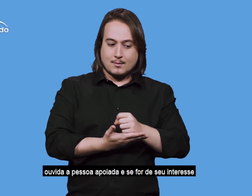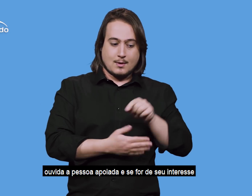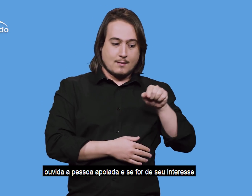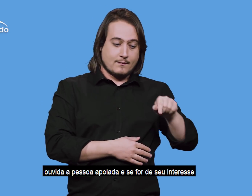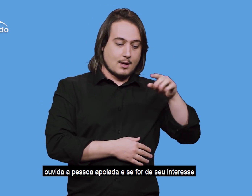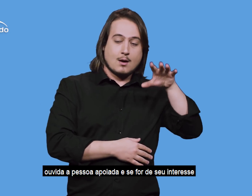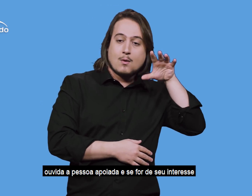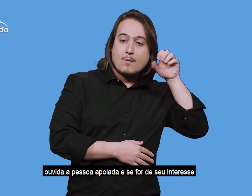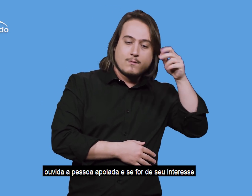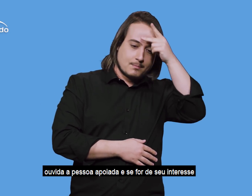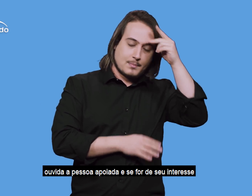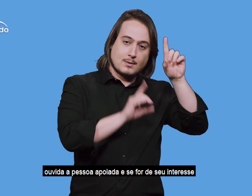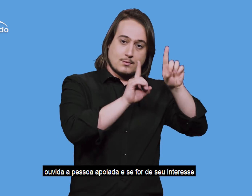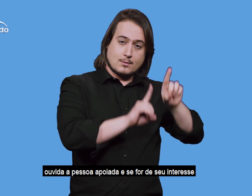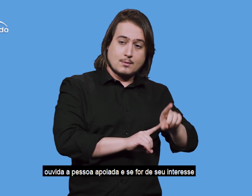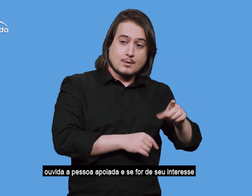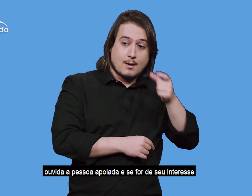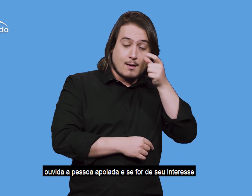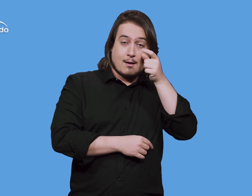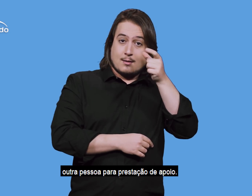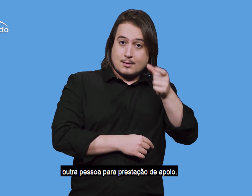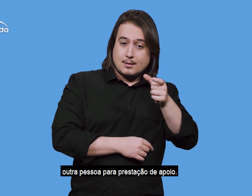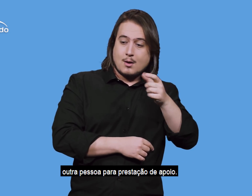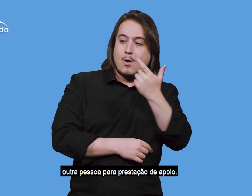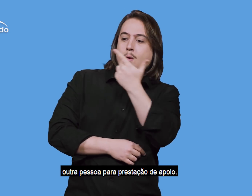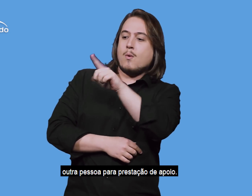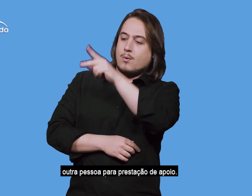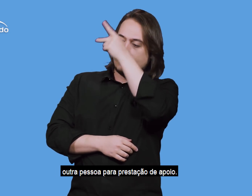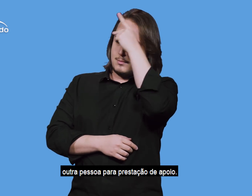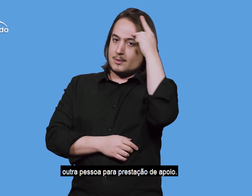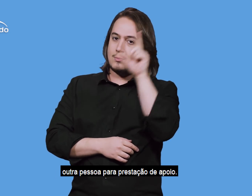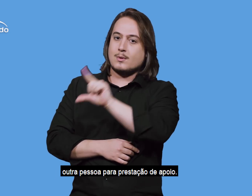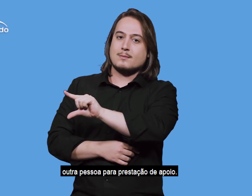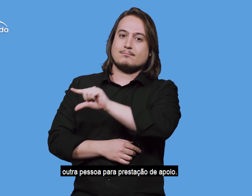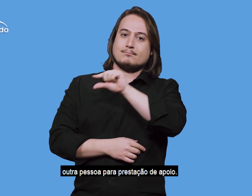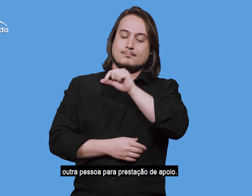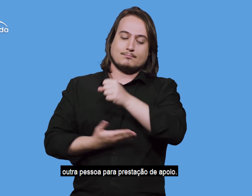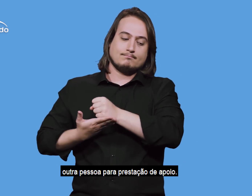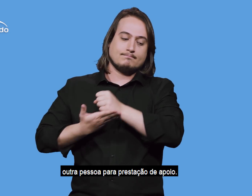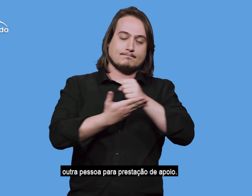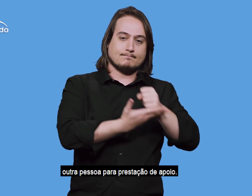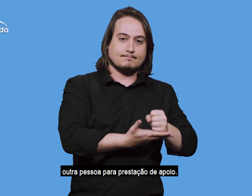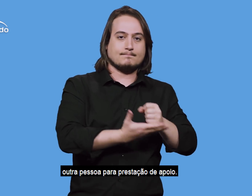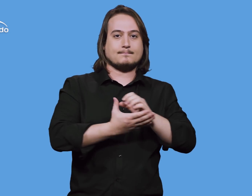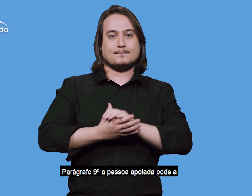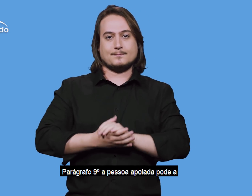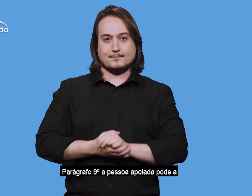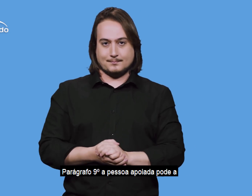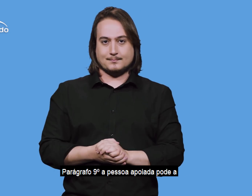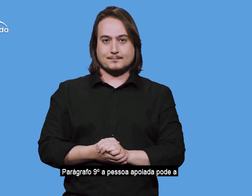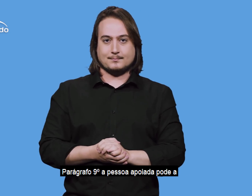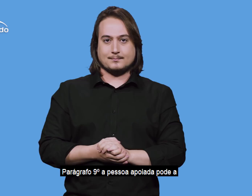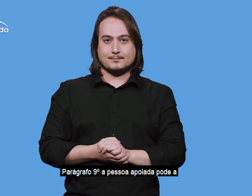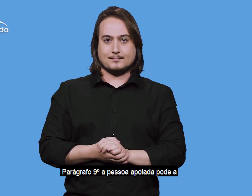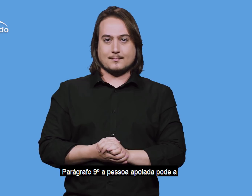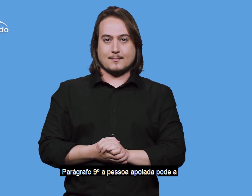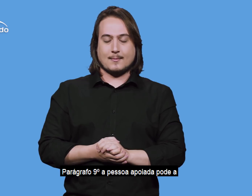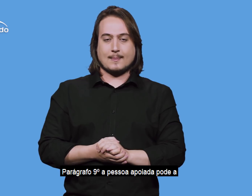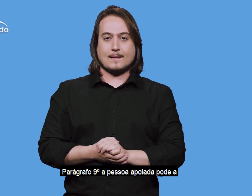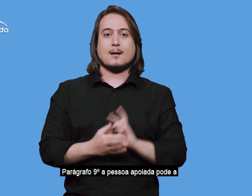e se for de seu interesse outra pessoa para a prestação de apoio parágrafo 9º a